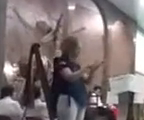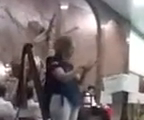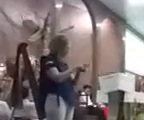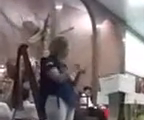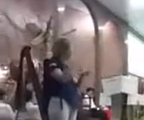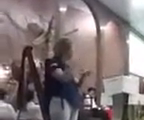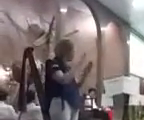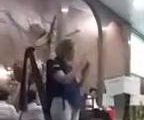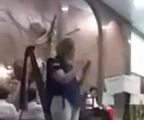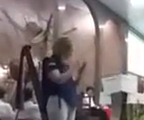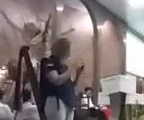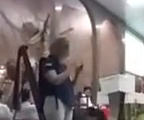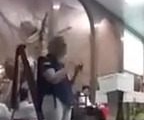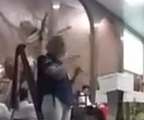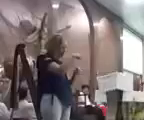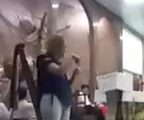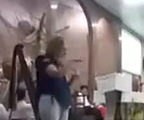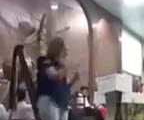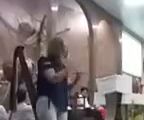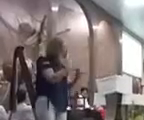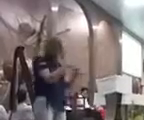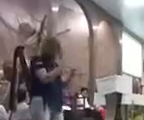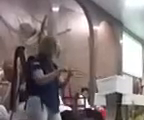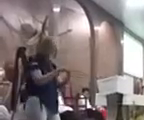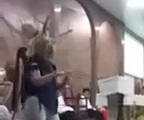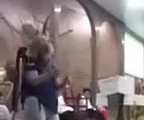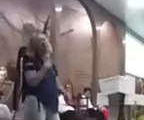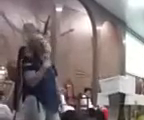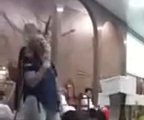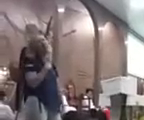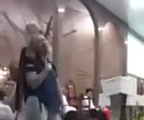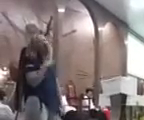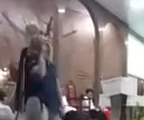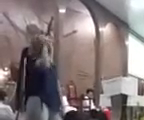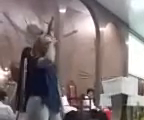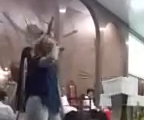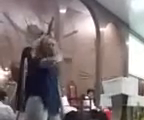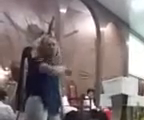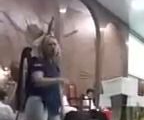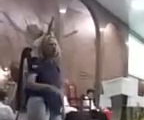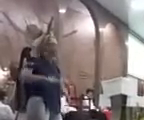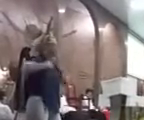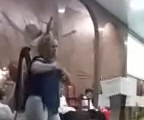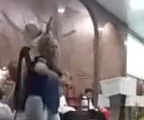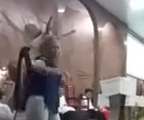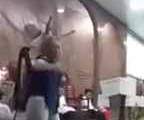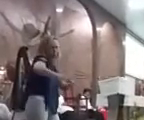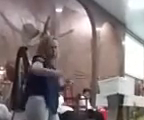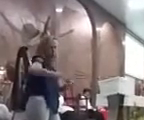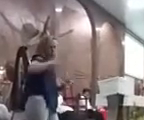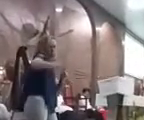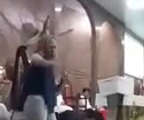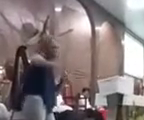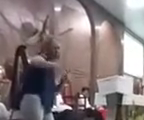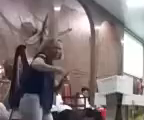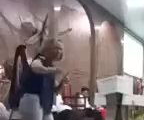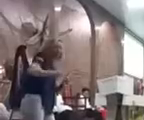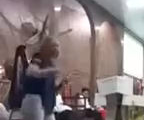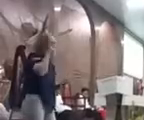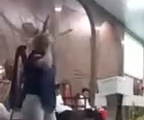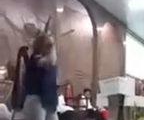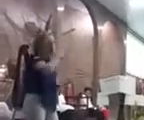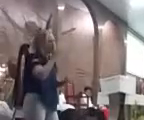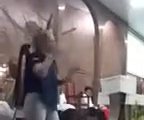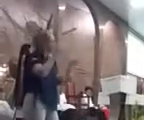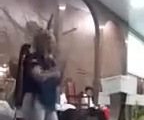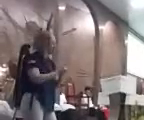mesmo nos momentos em que você diz assim: não vale mais a pena lutar pela minha família. Quantos casais chegam